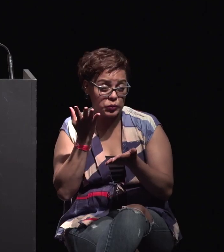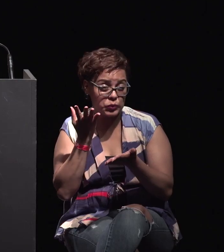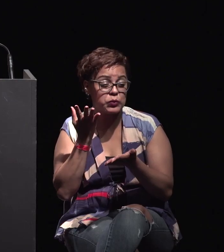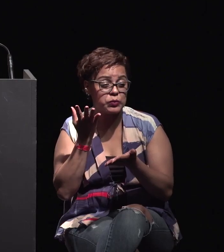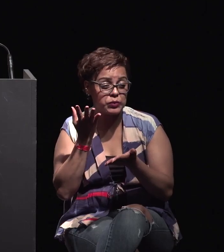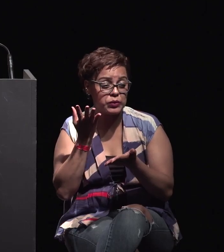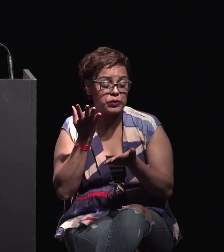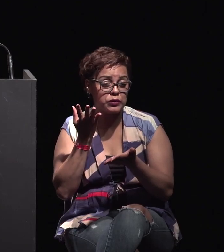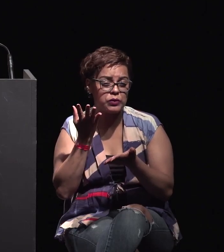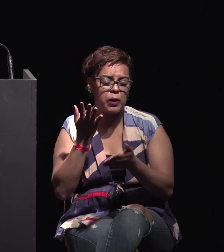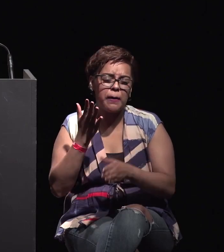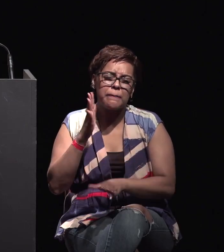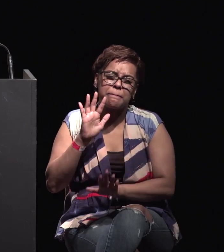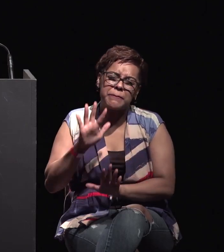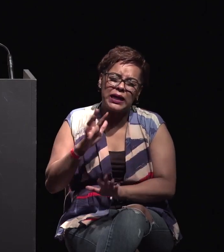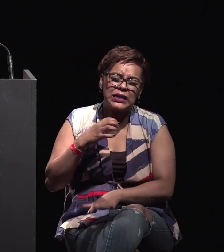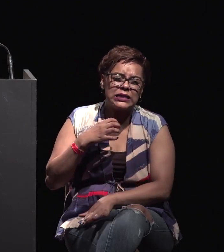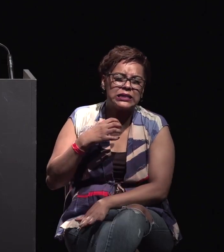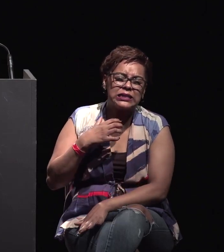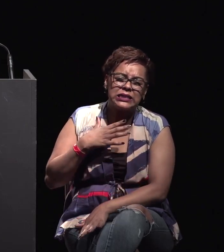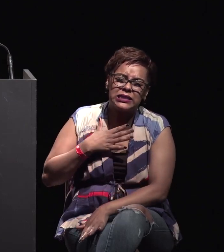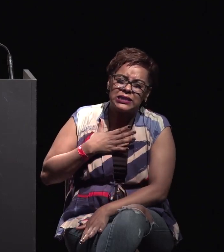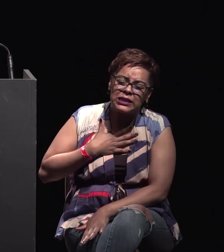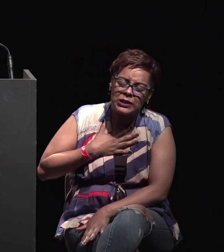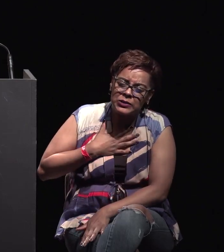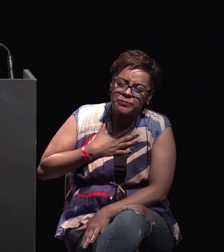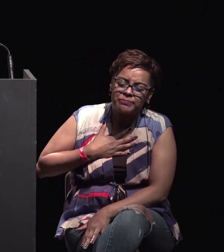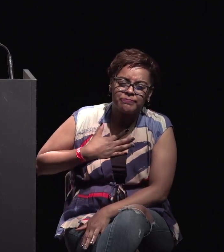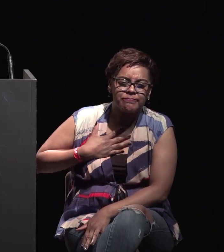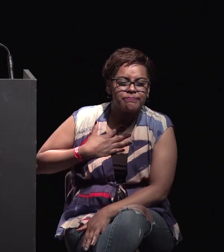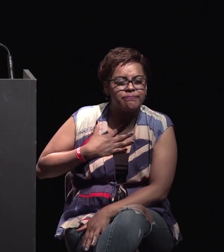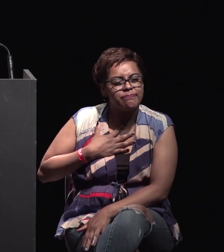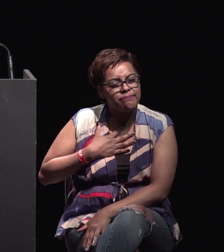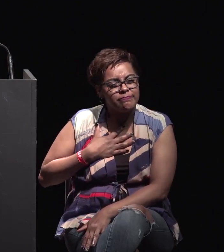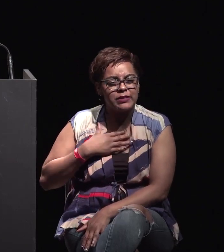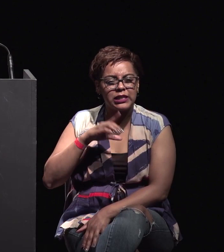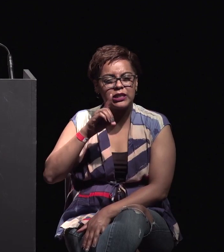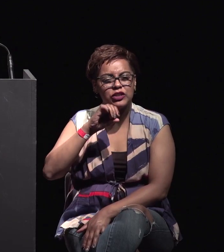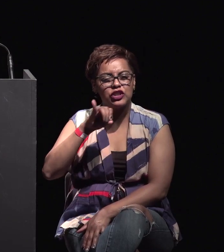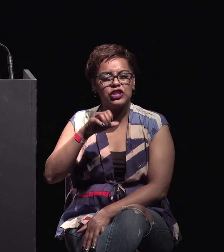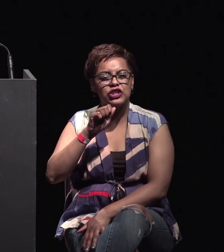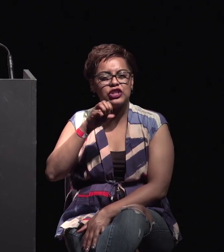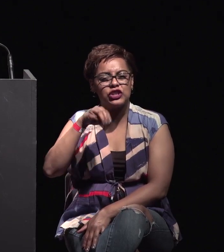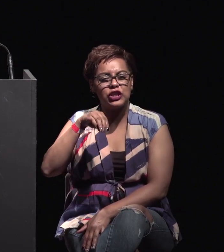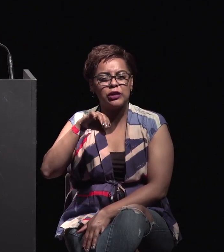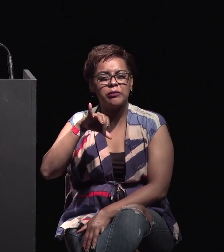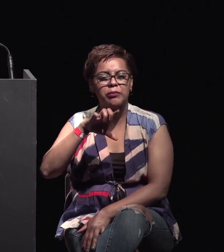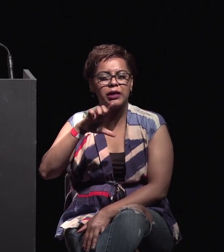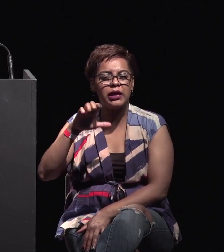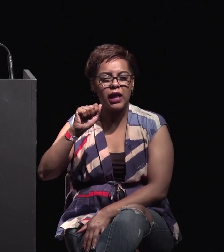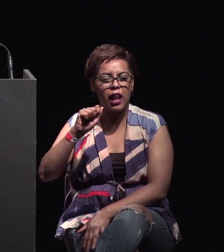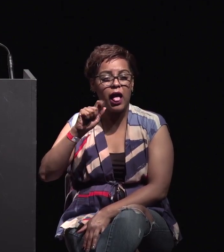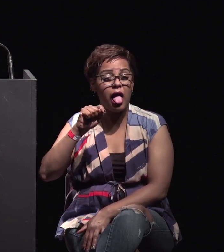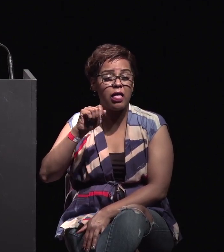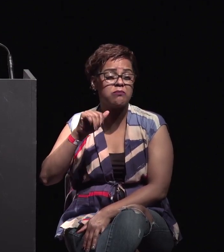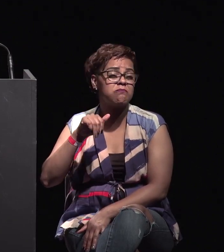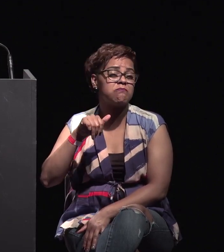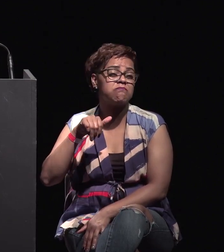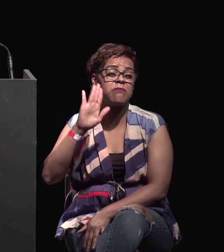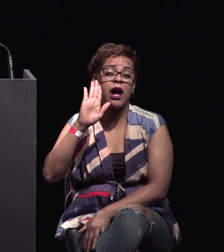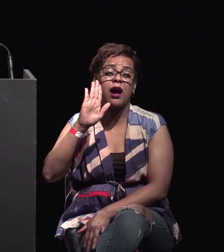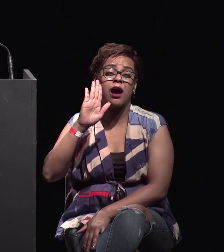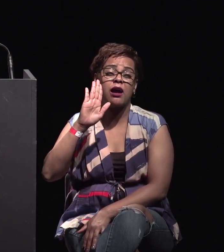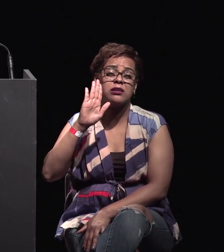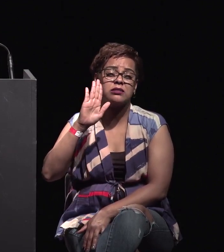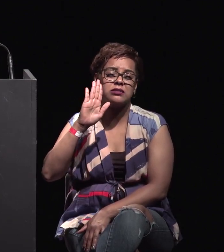Mas eu tenho a sensação de que a Djamila Ribeiro é o nosso maior fenômeno editorial